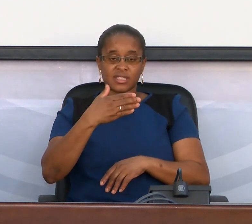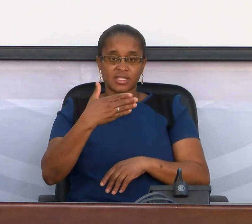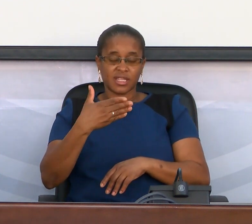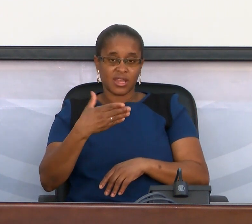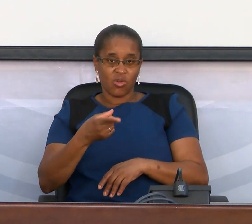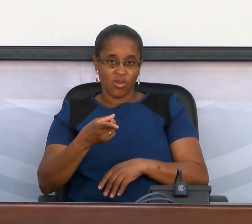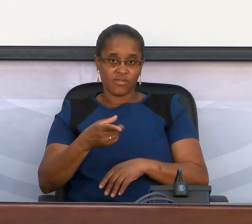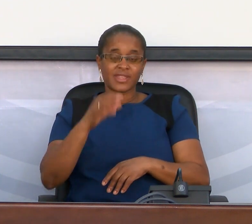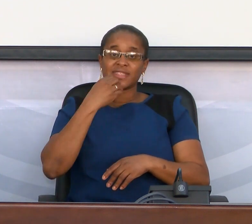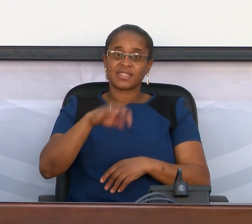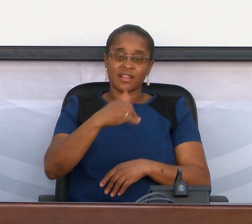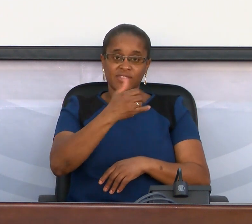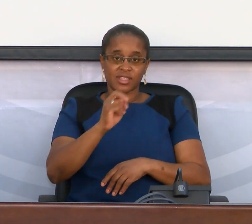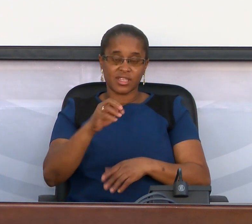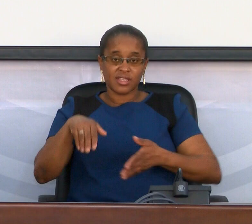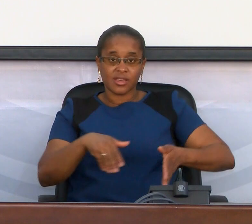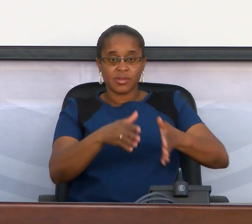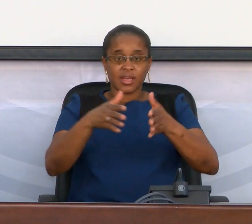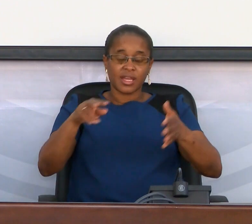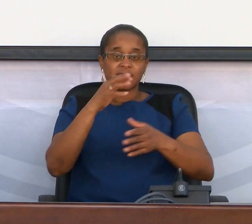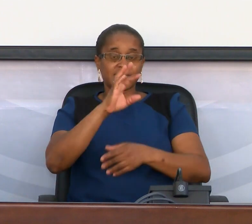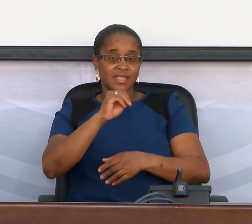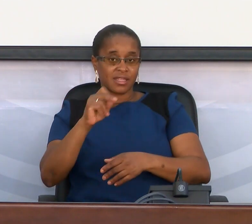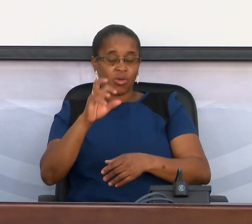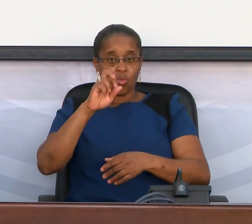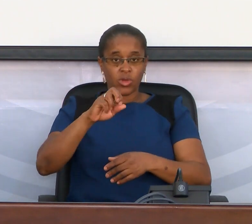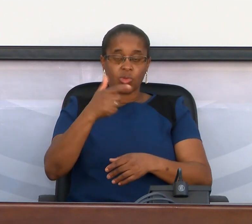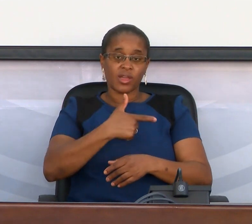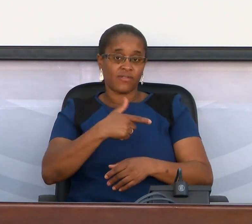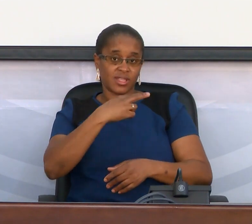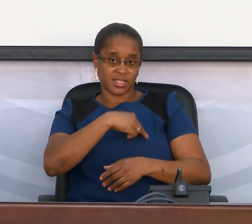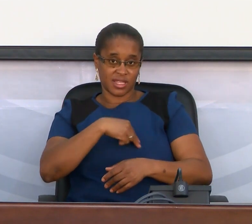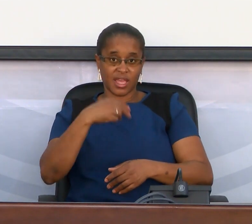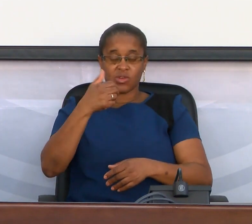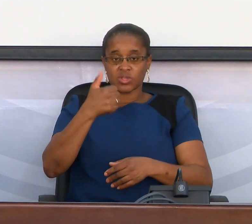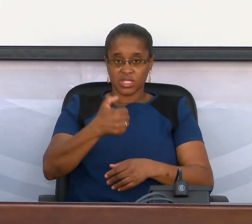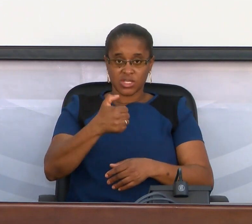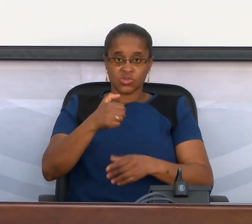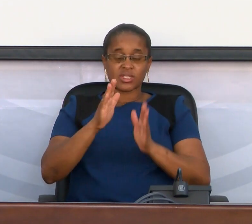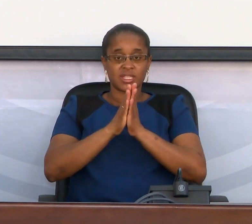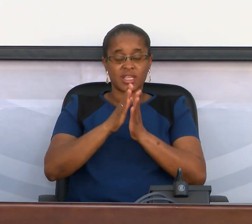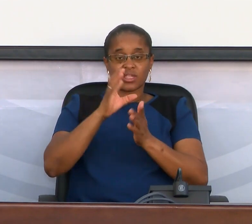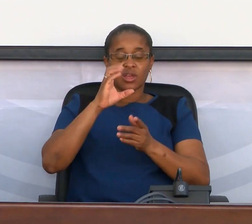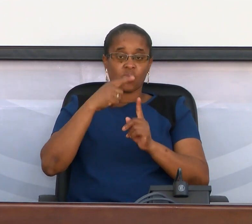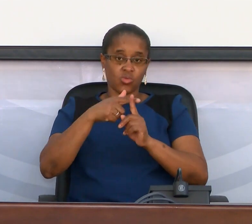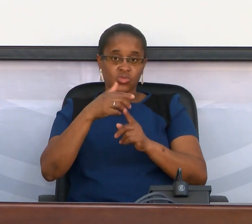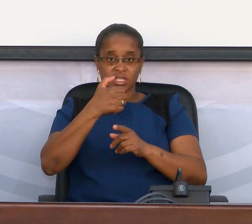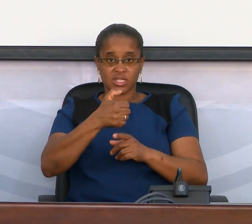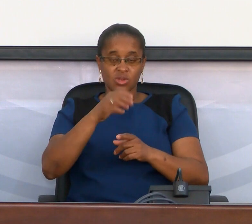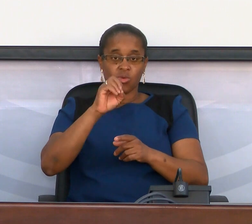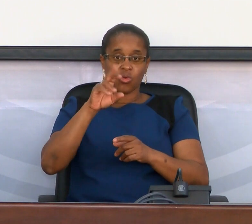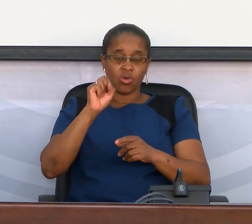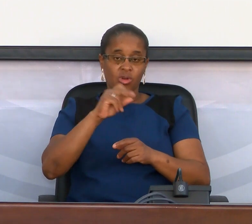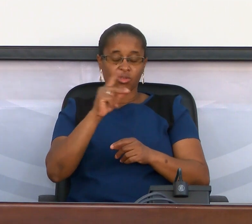23, na Ribeira Grande de Santo Antão, 8, Tarrafal de Santiago, 5, Santa Cruz 5, Órgãos